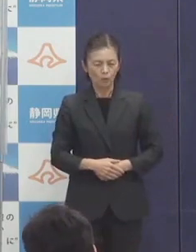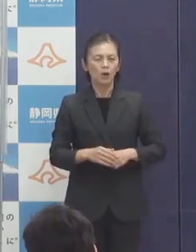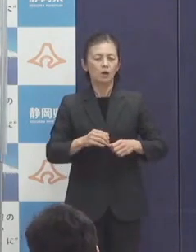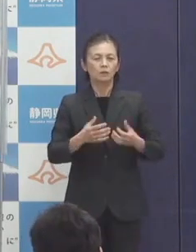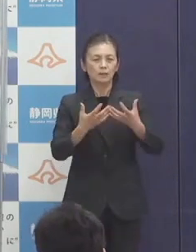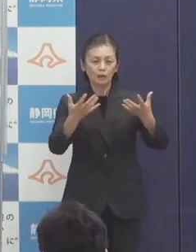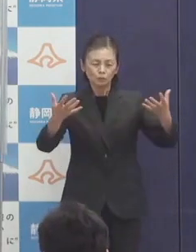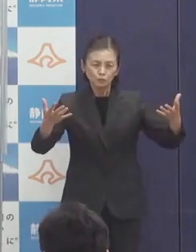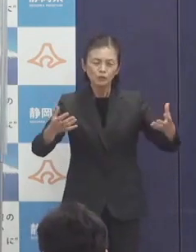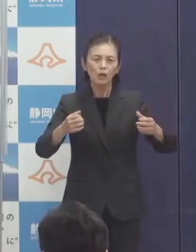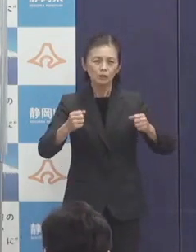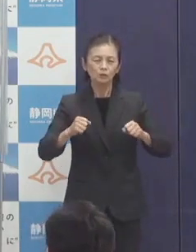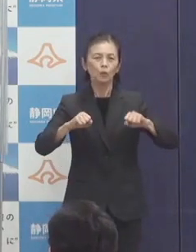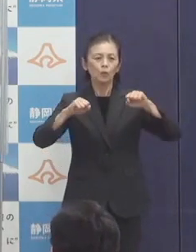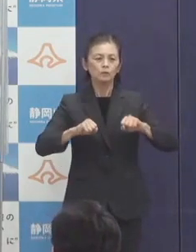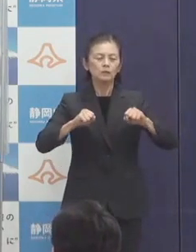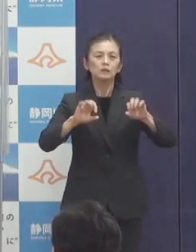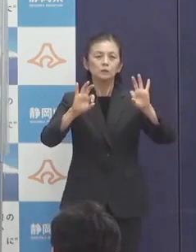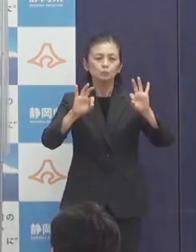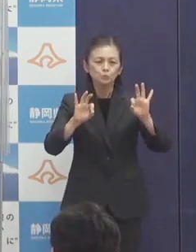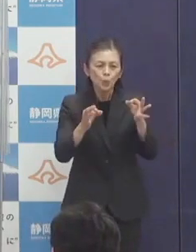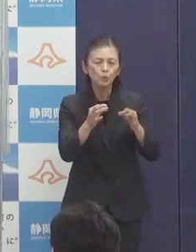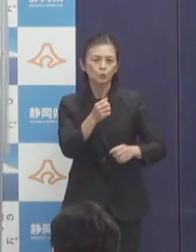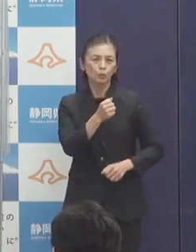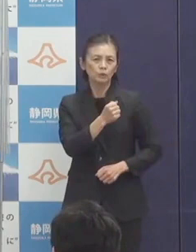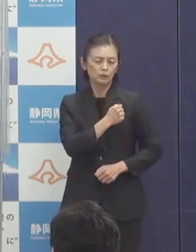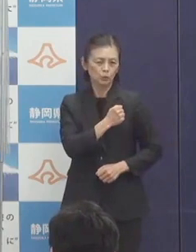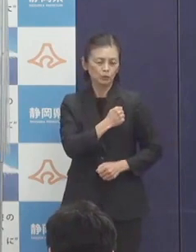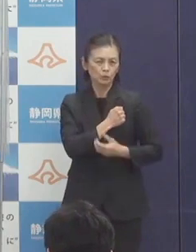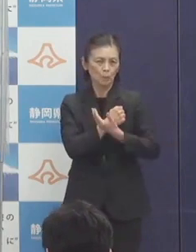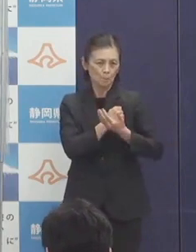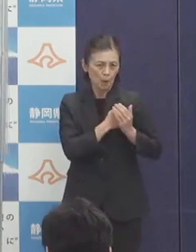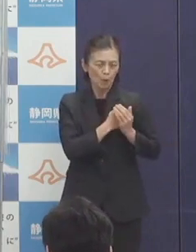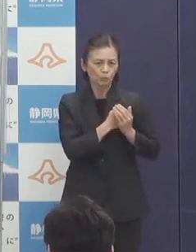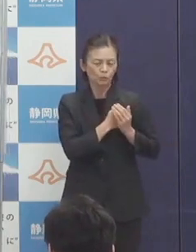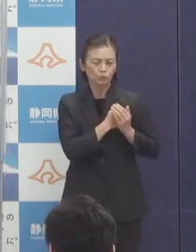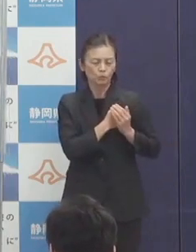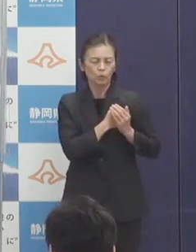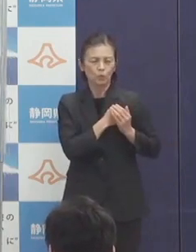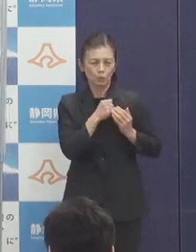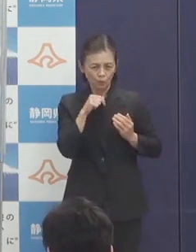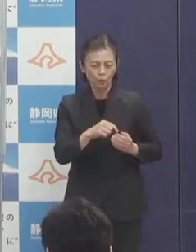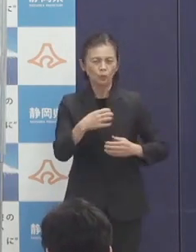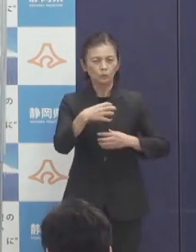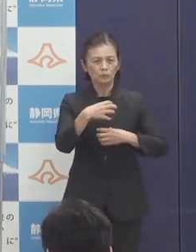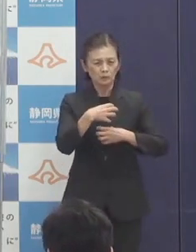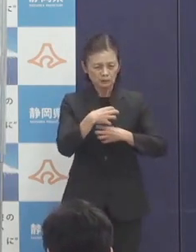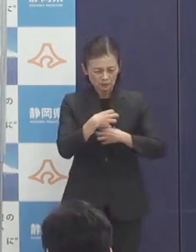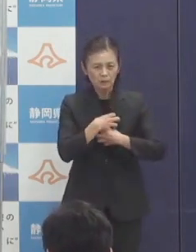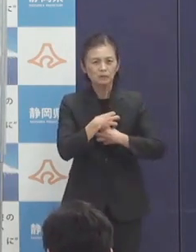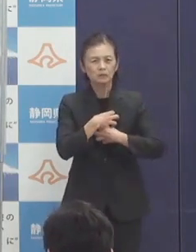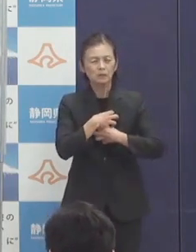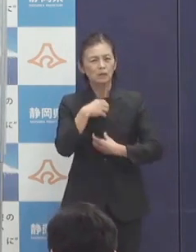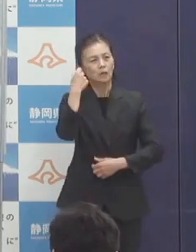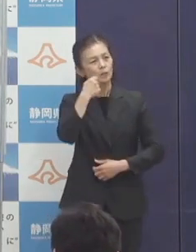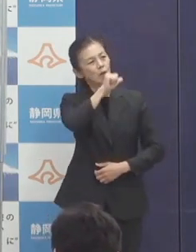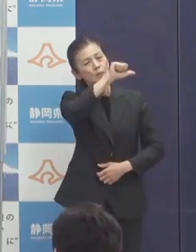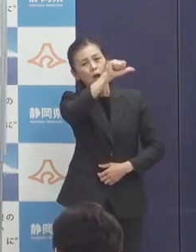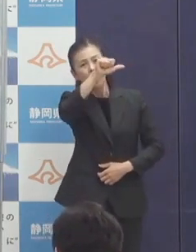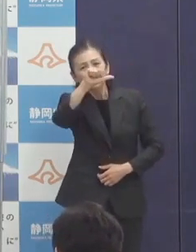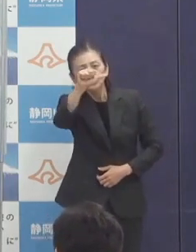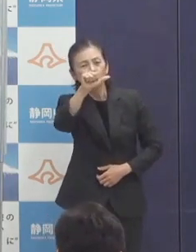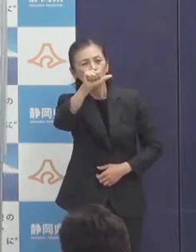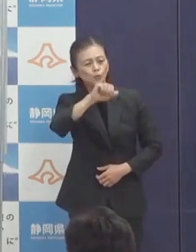の命、これをいかに守るかと、これが危機に今アルプスの、南アルプスのトンネル工事によ